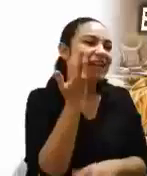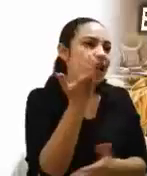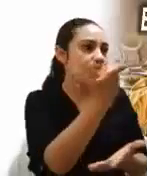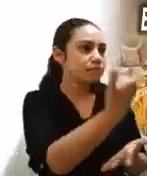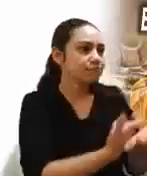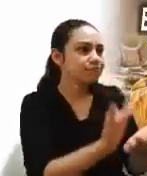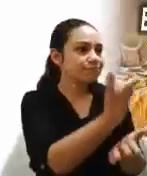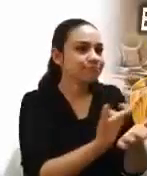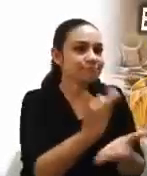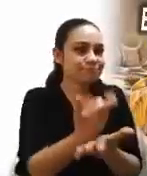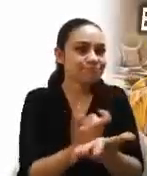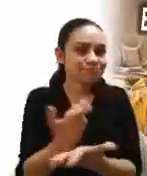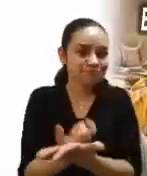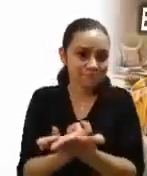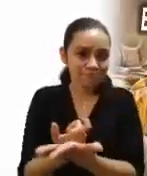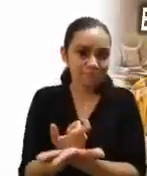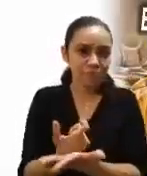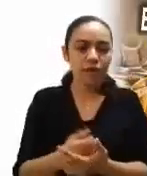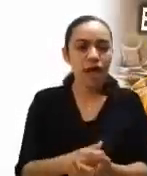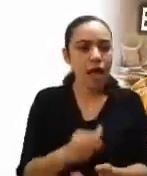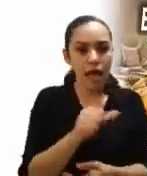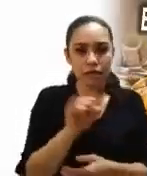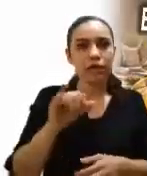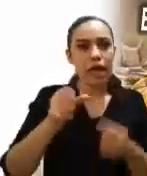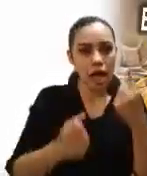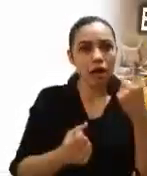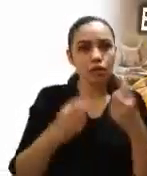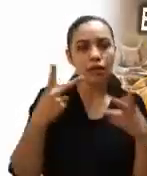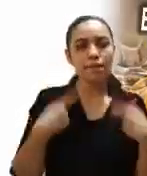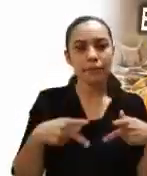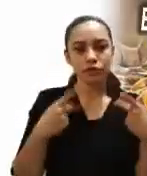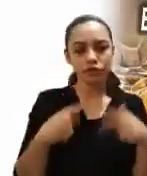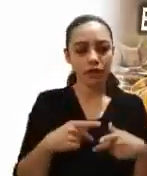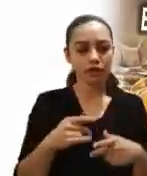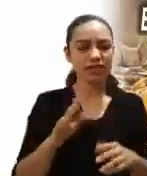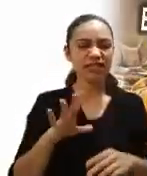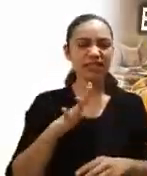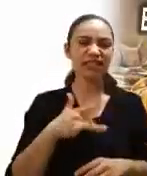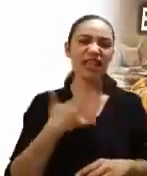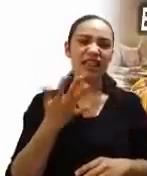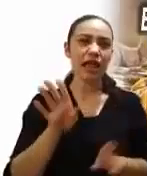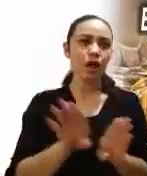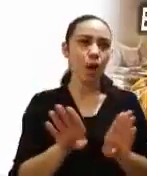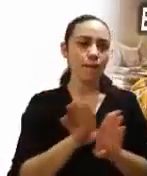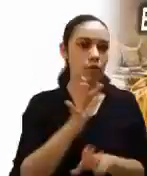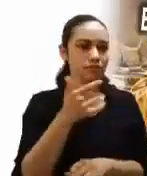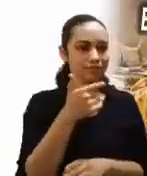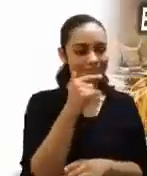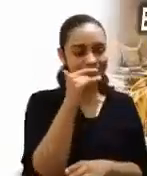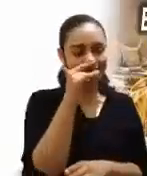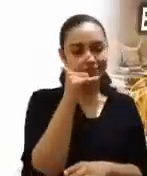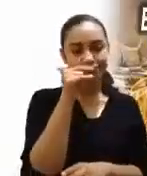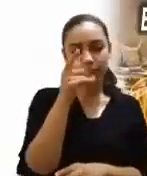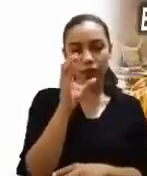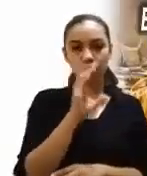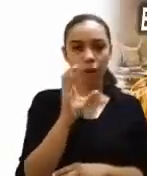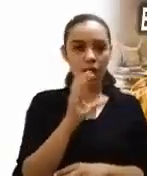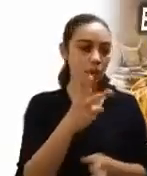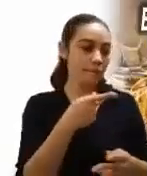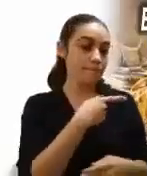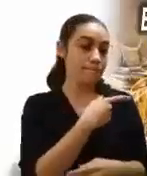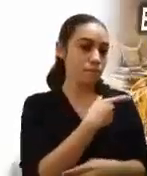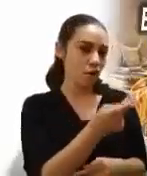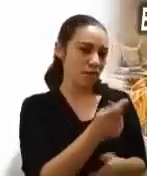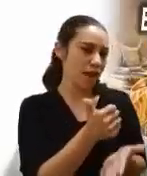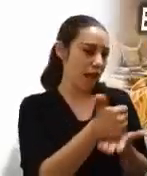que se ufanan de dar servicio a los pobres, sacando la mejor tajada. Pensemos, por ejemplo, en las triquiñuelas de